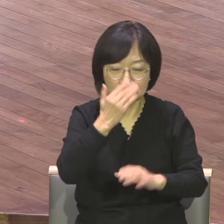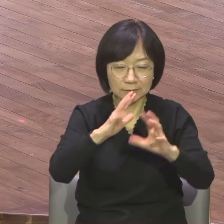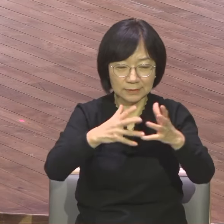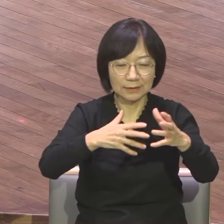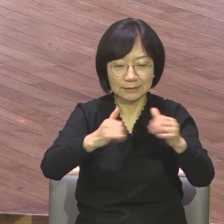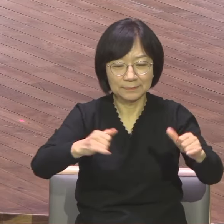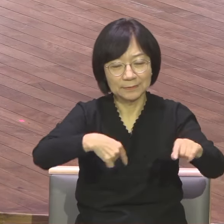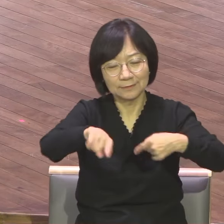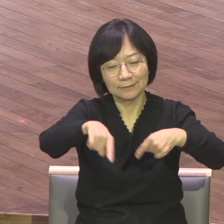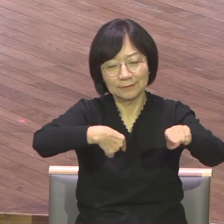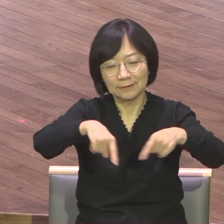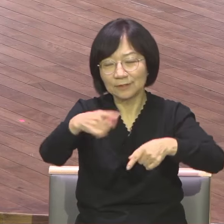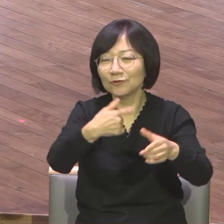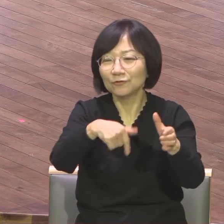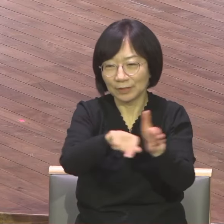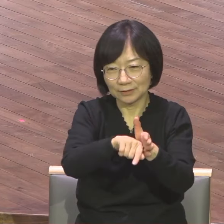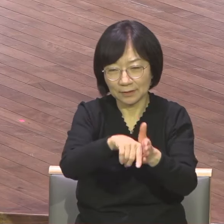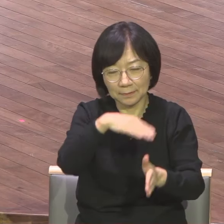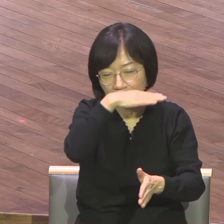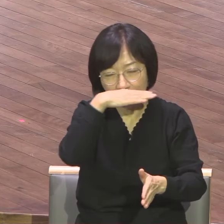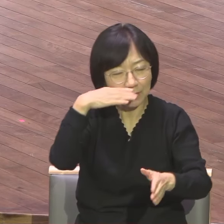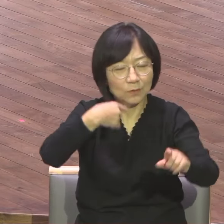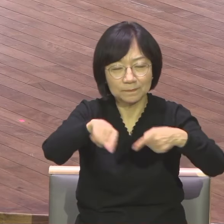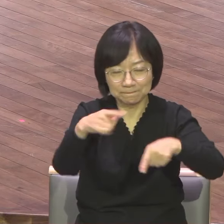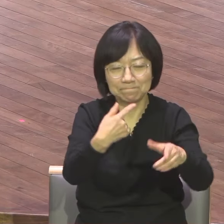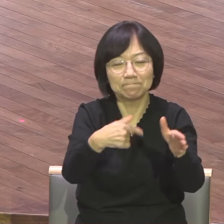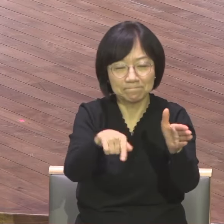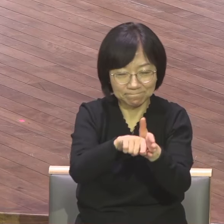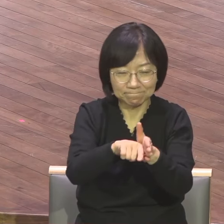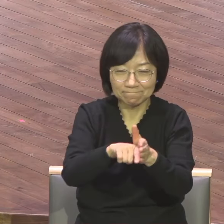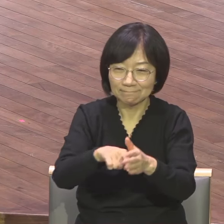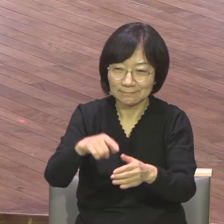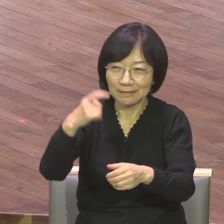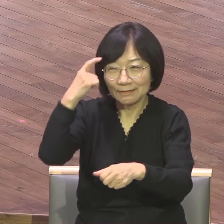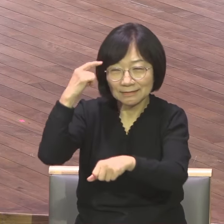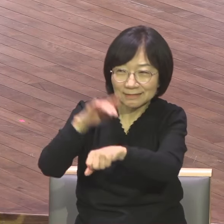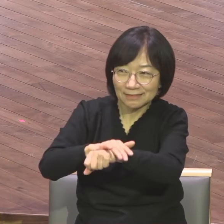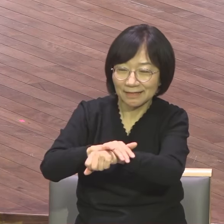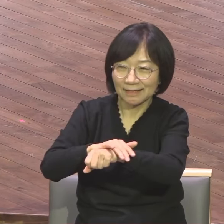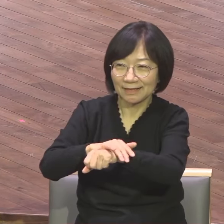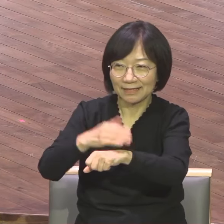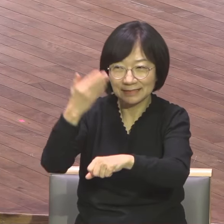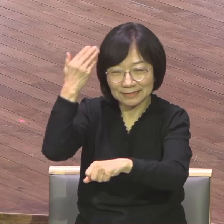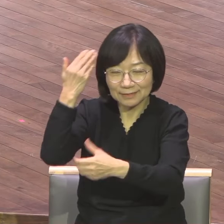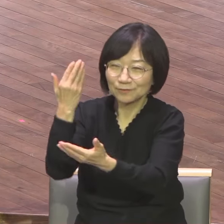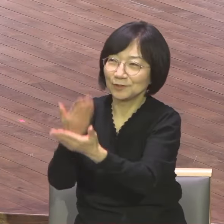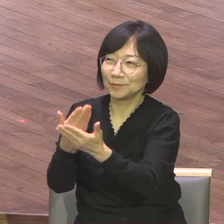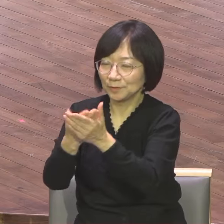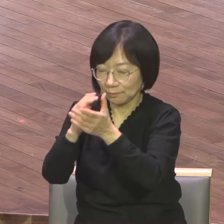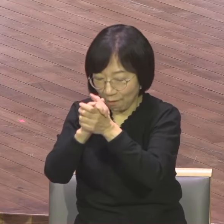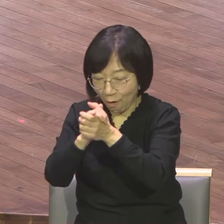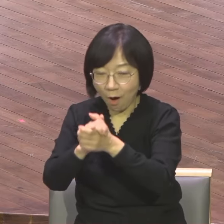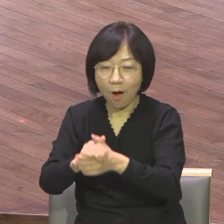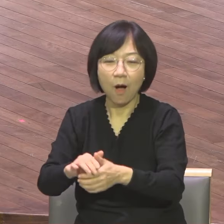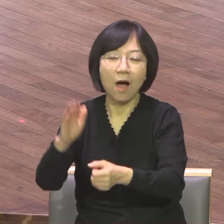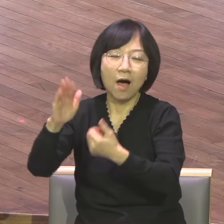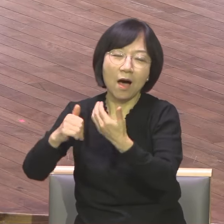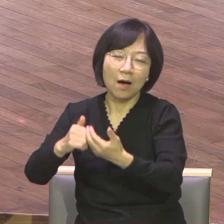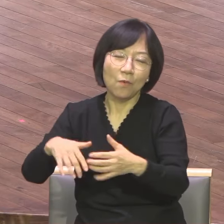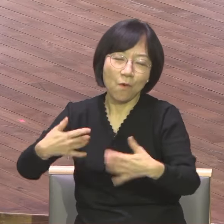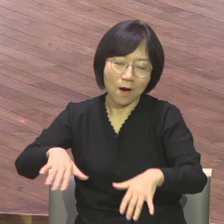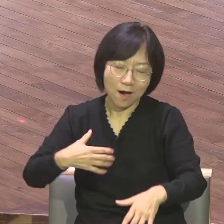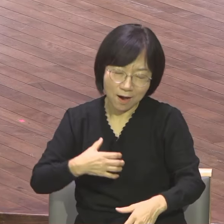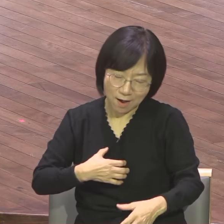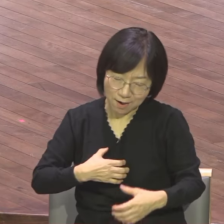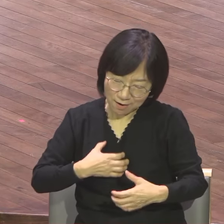지식. 이게 하나님 마음에 확 들었어요. 하나님 지혜롭고 총명한 마음을 줄 뿐만 아니라